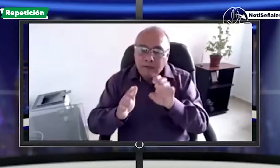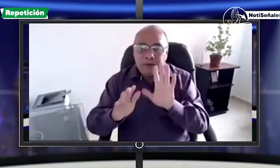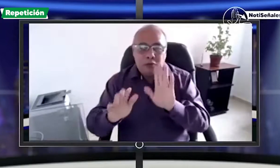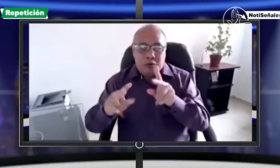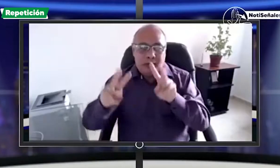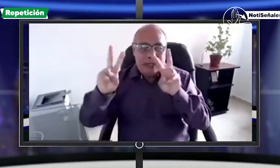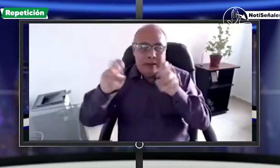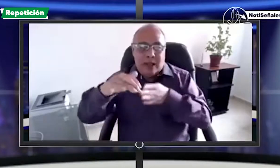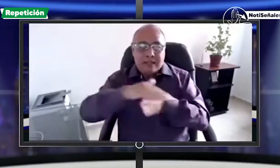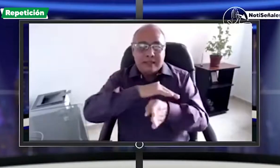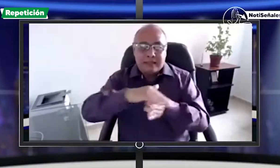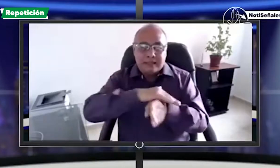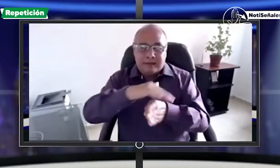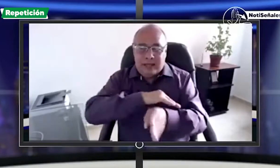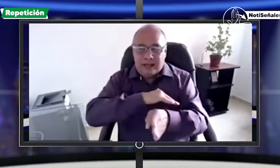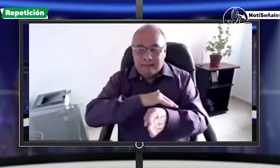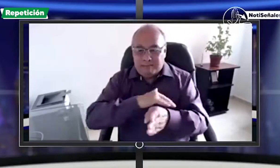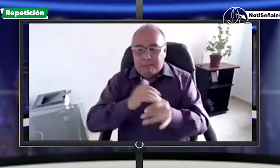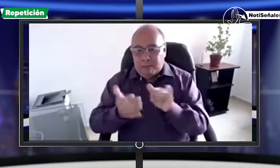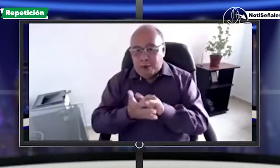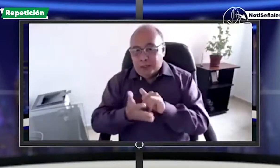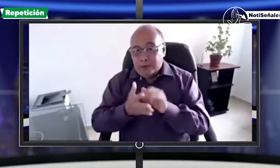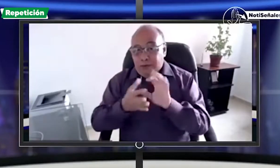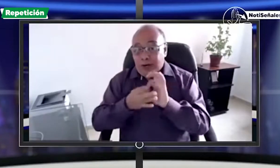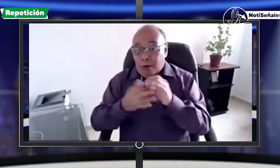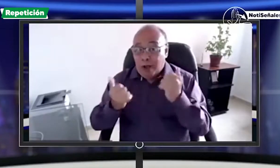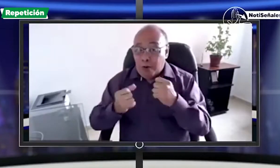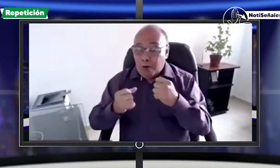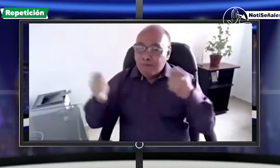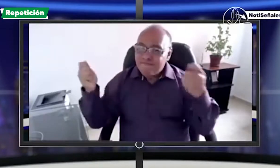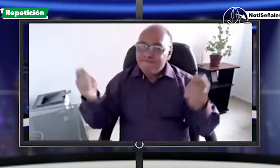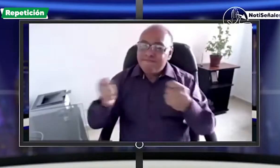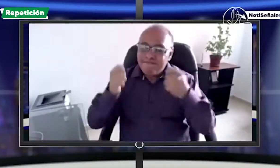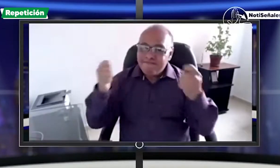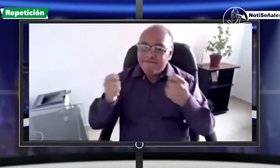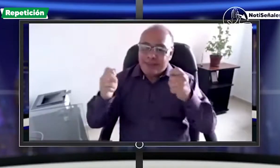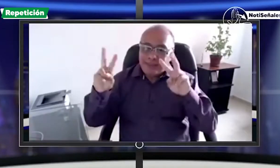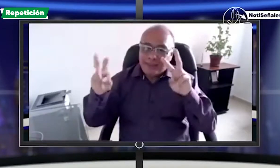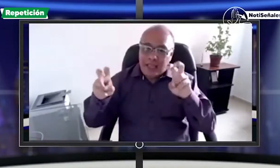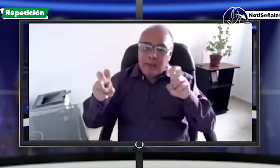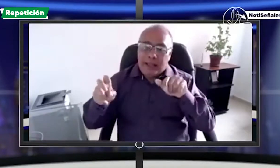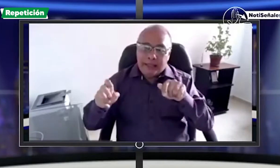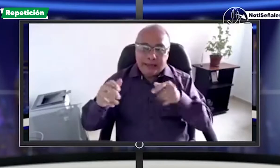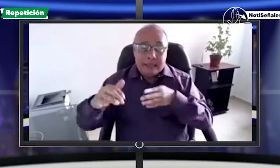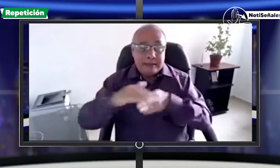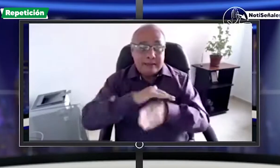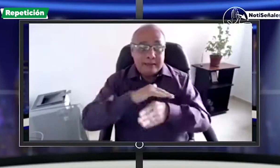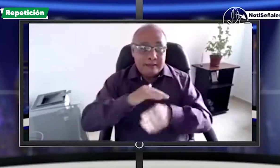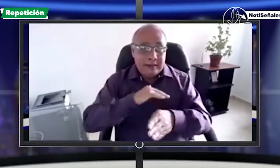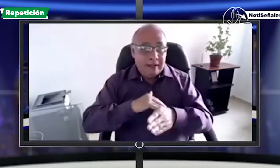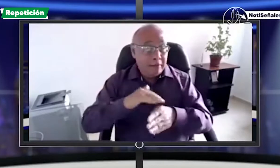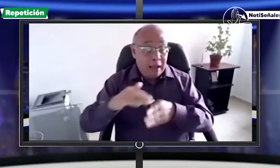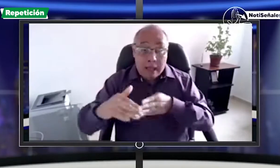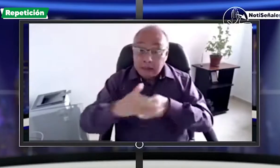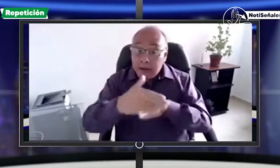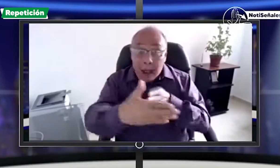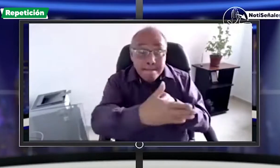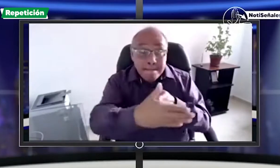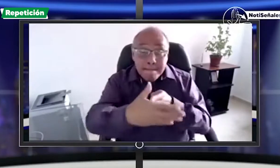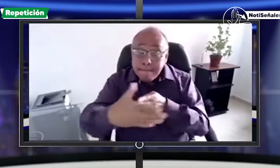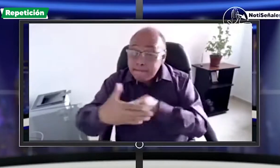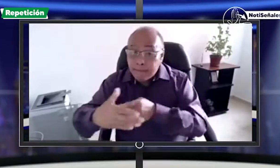el artículo 9 que destaca la accesibilidad para las personas con discapacidad. De allí entonces que nosotros